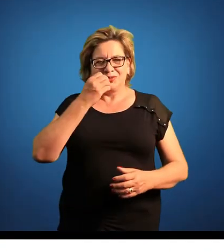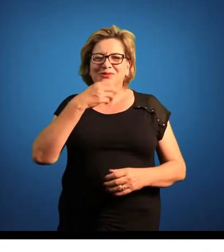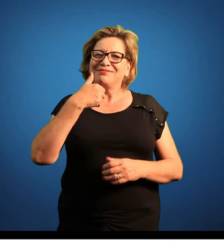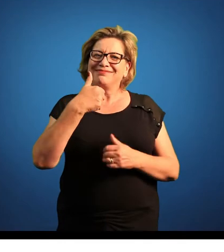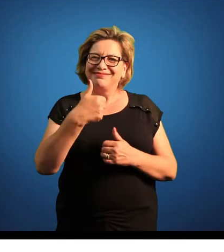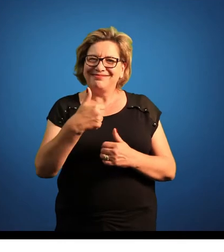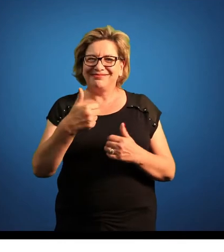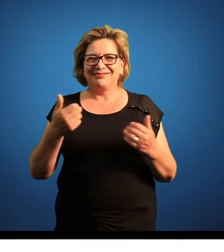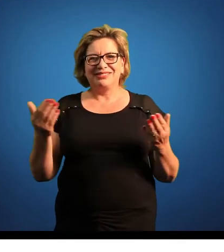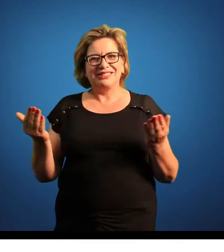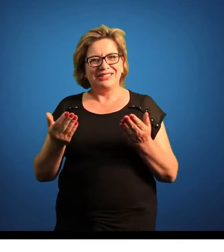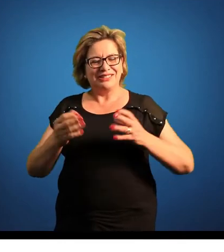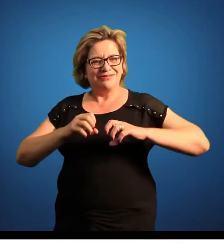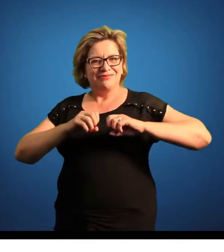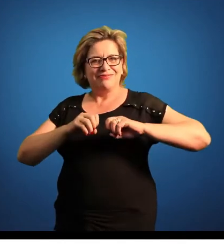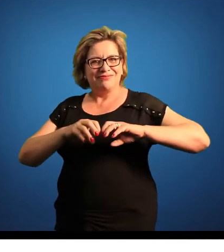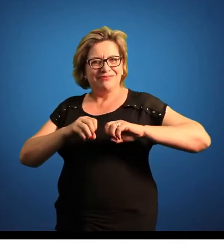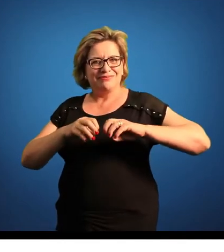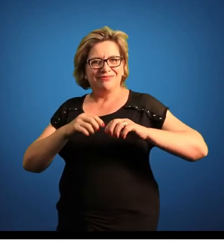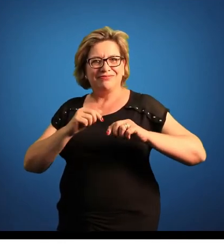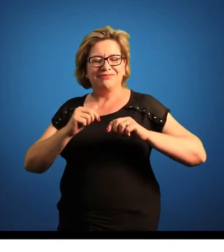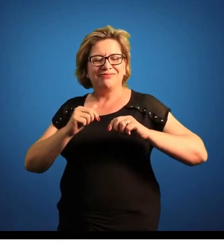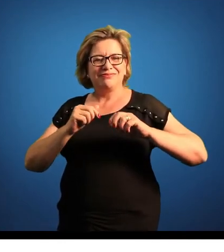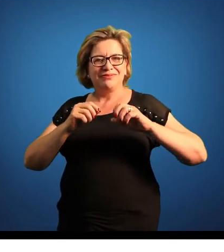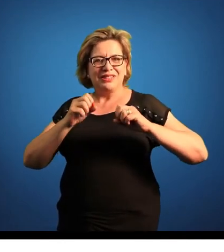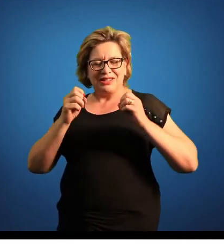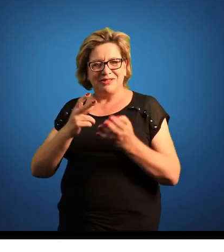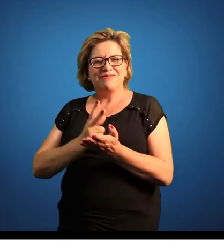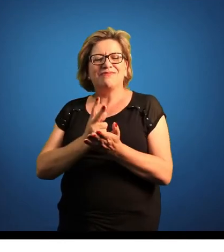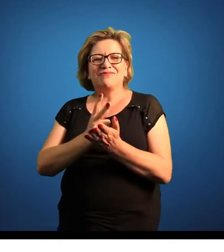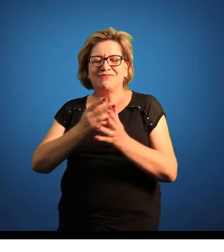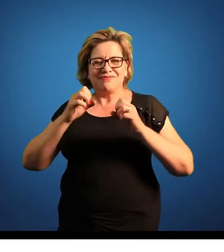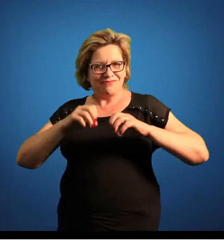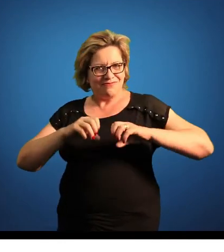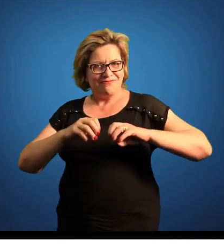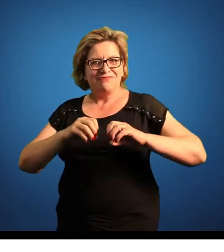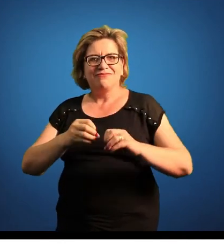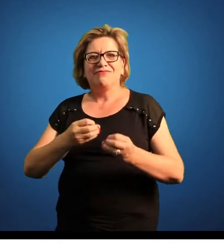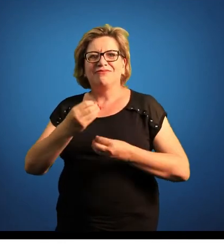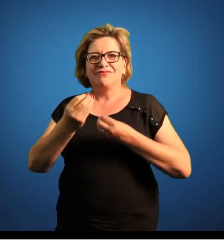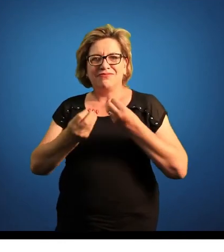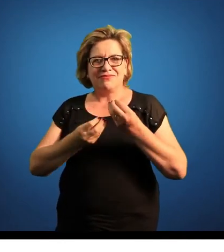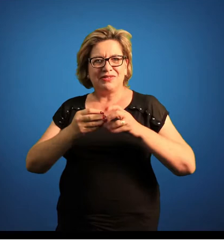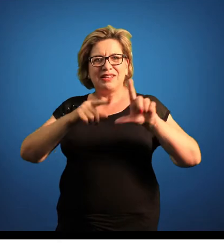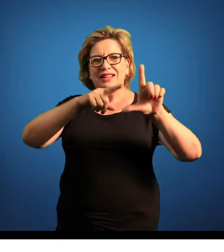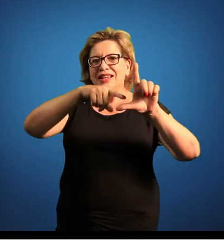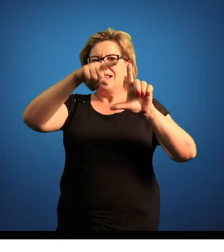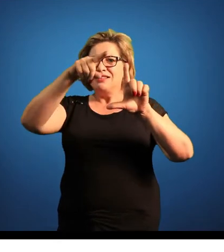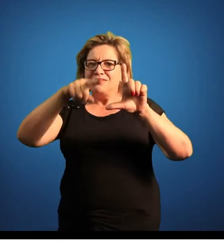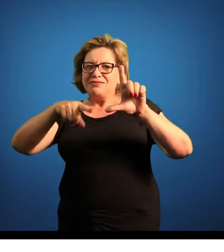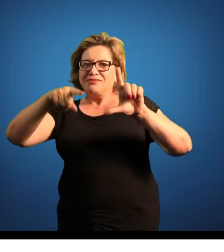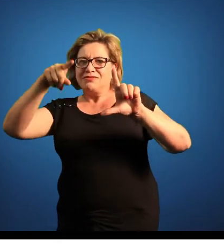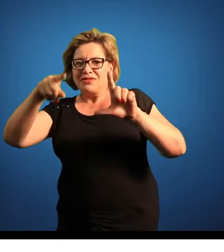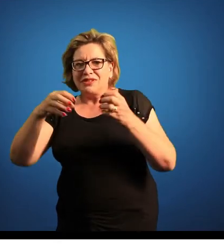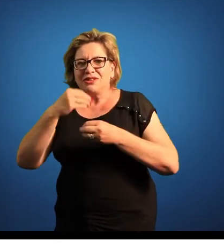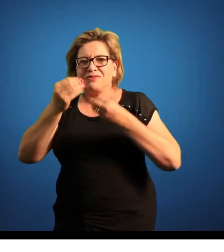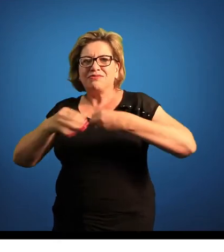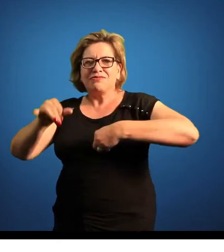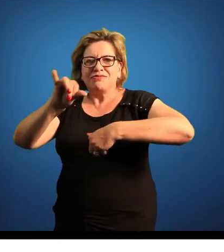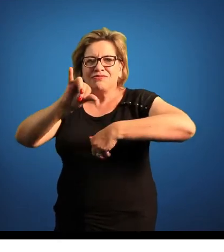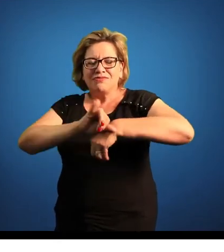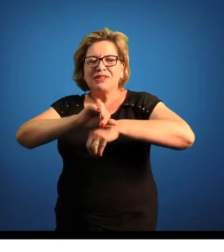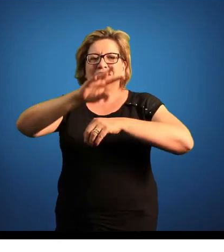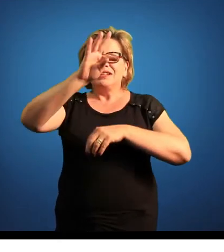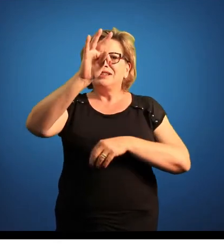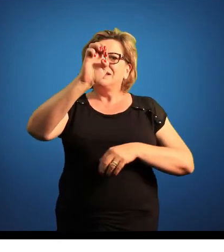Tudo bem, pessoal? Então hoje a gente vai continuar trabalhando em estatística e hoje a gente vai estudar as medidas de tendência central. Então, a